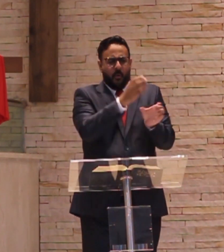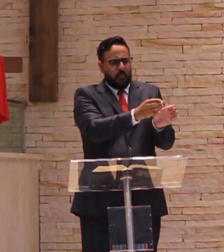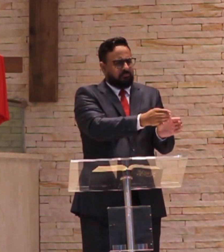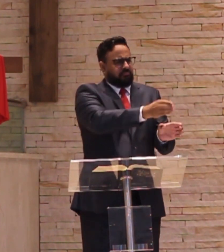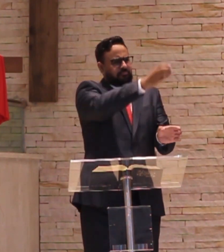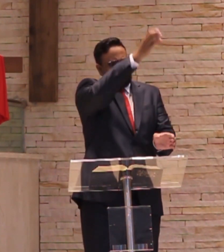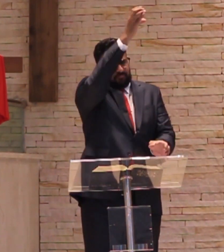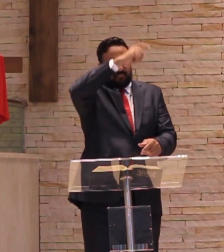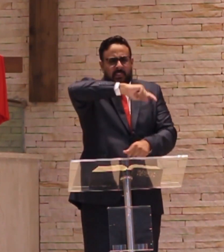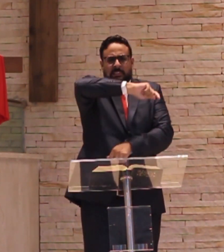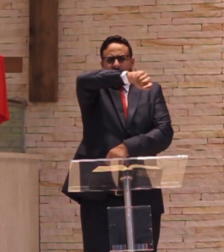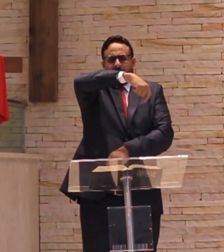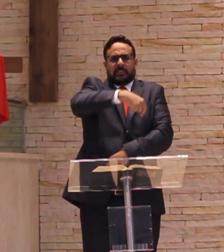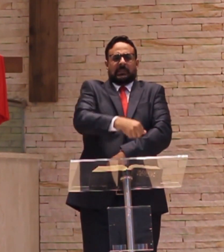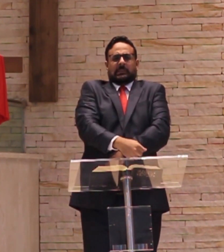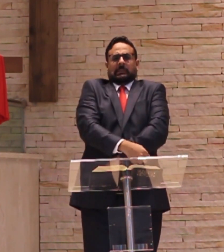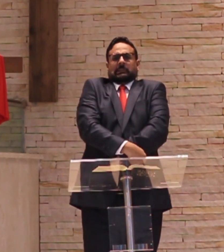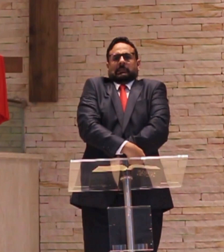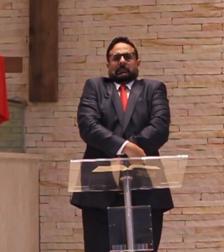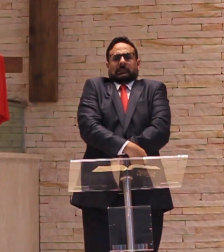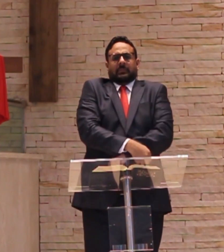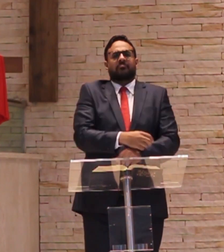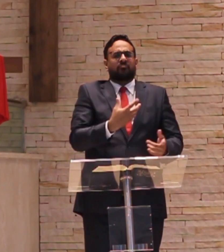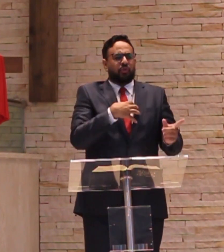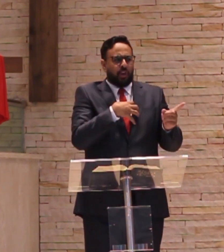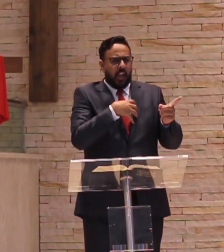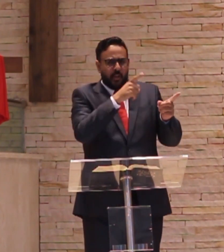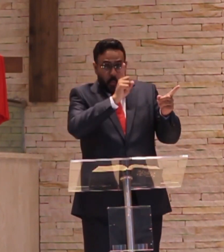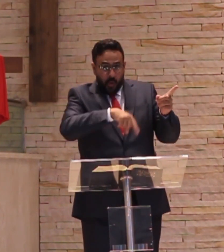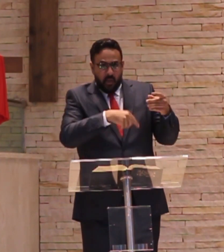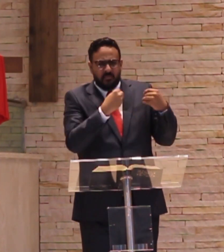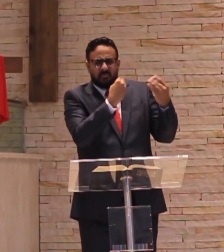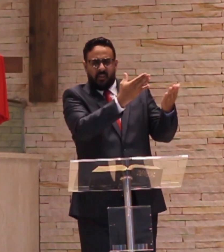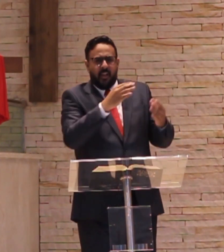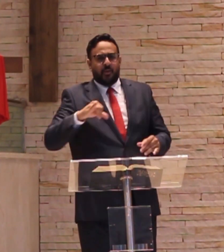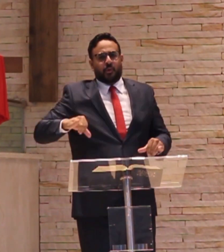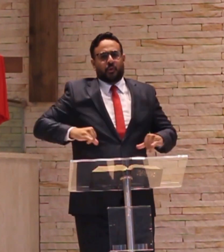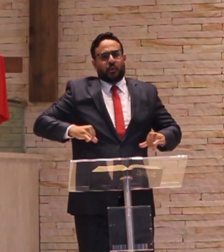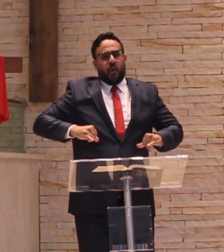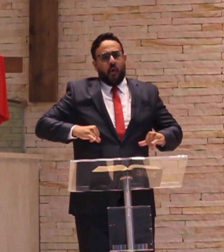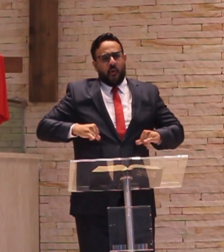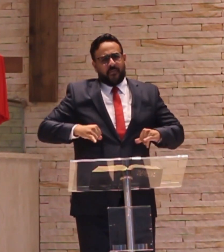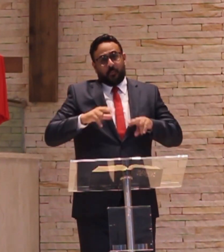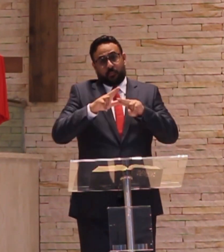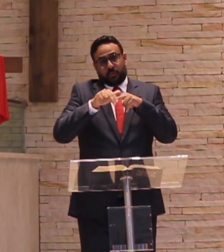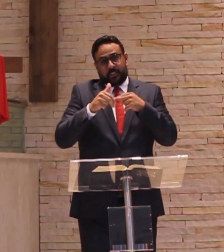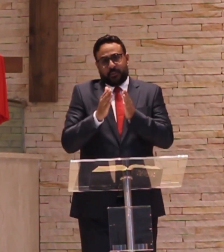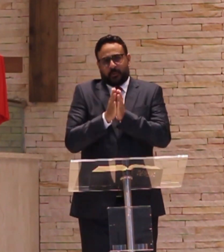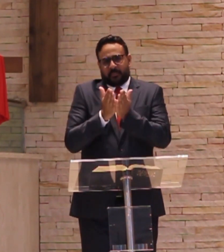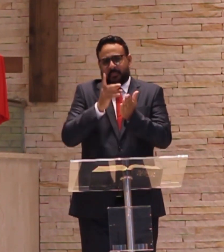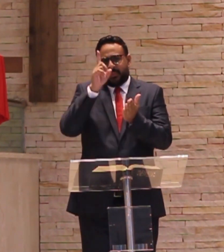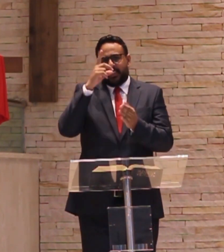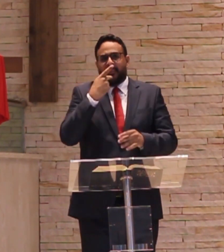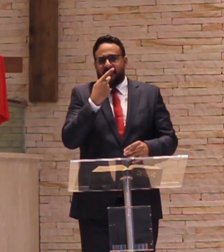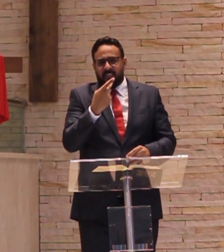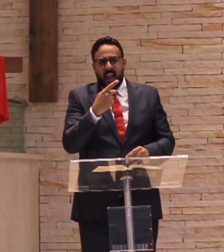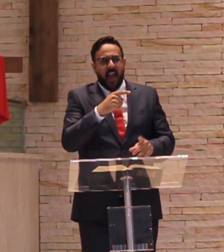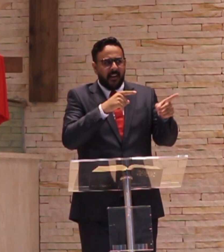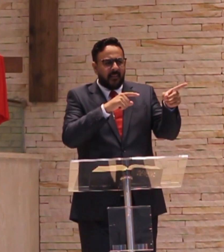prática de pendurar os condenados, que eles achavam que estavam condenados, em poste,